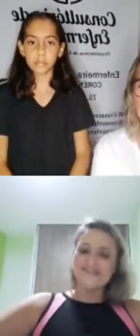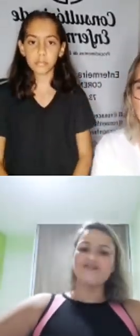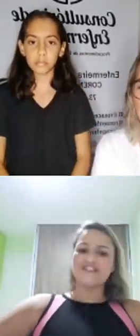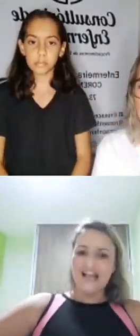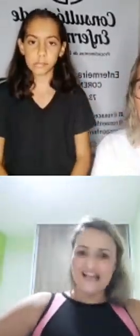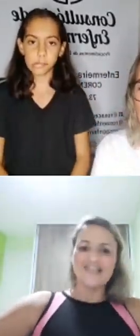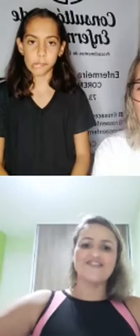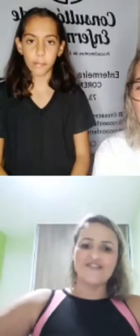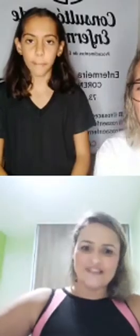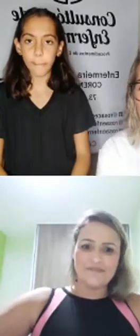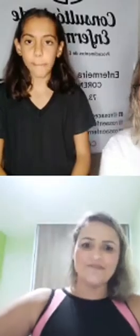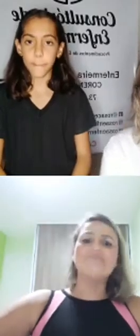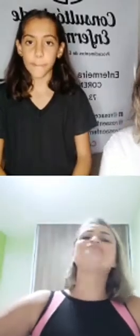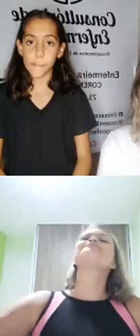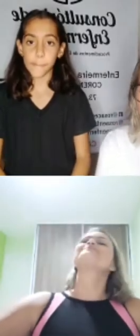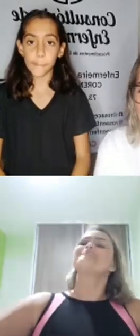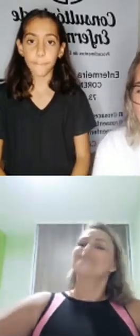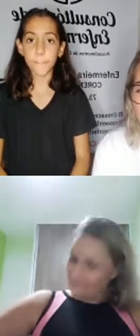E isso está nas